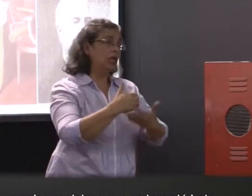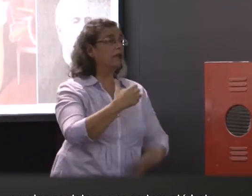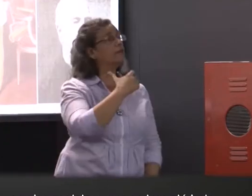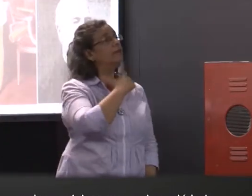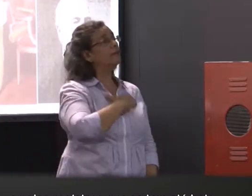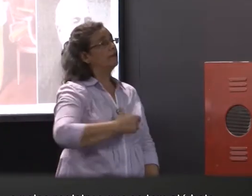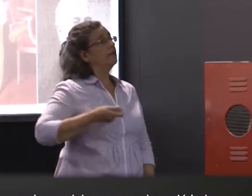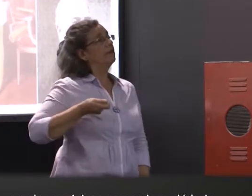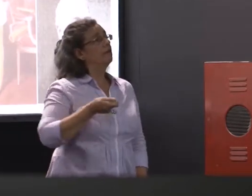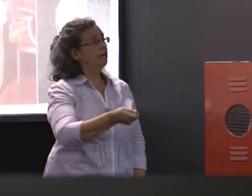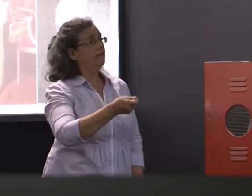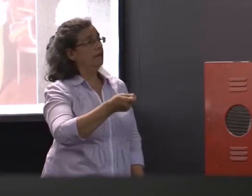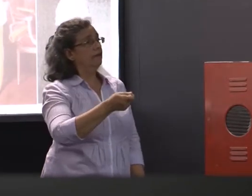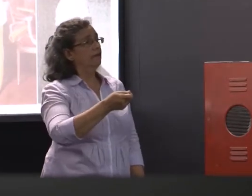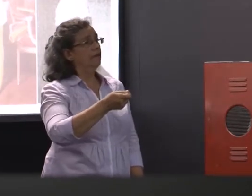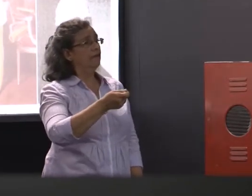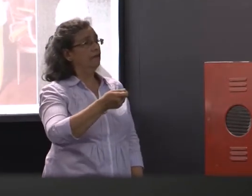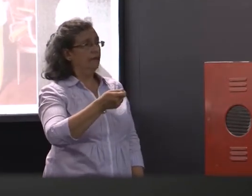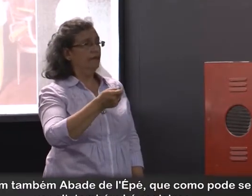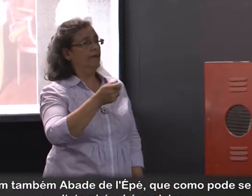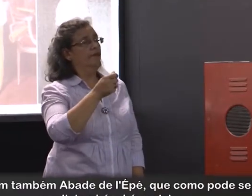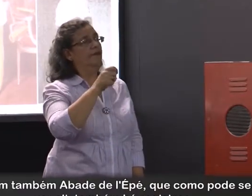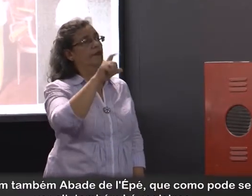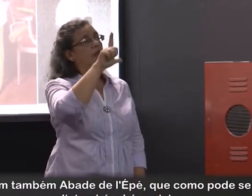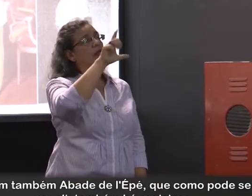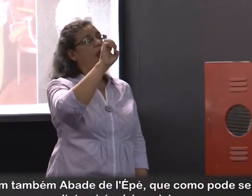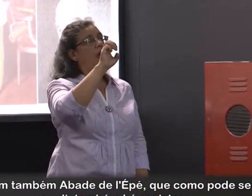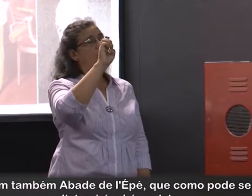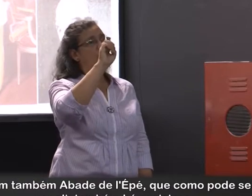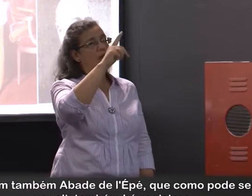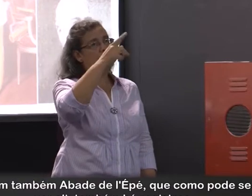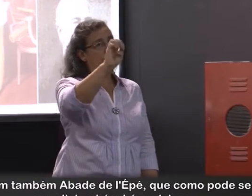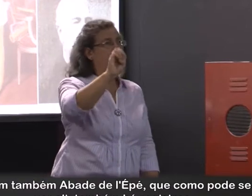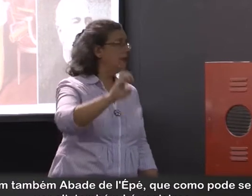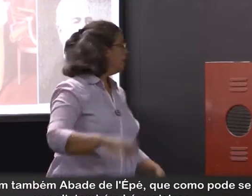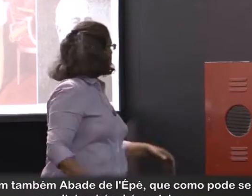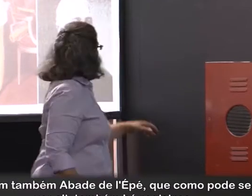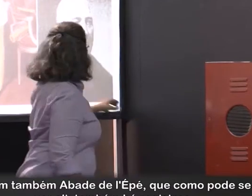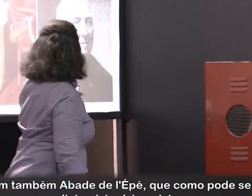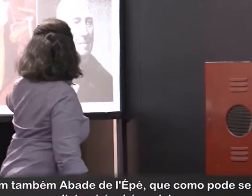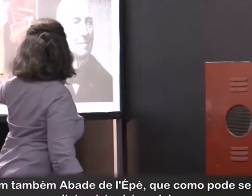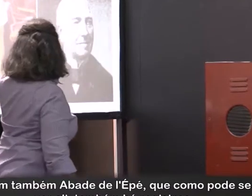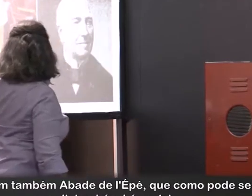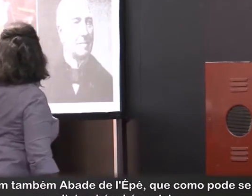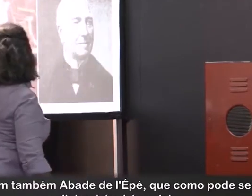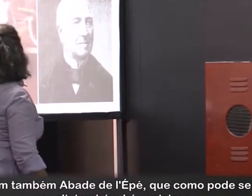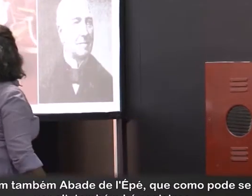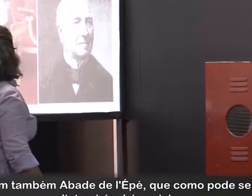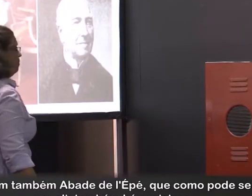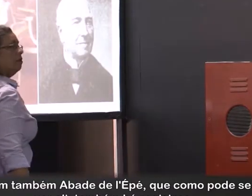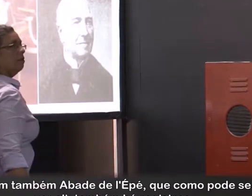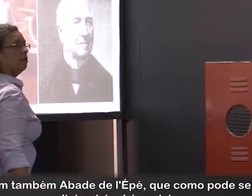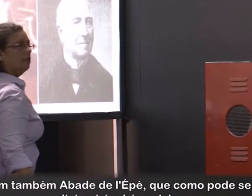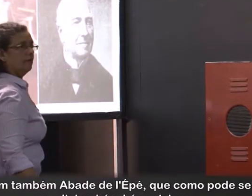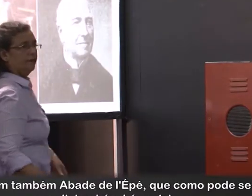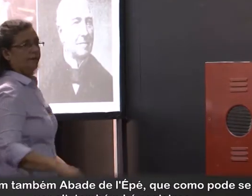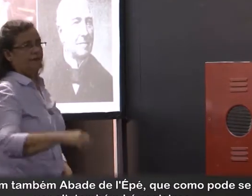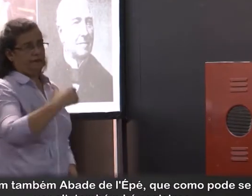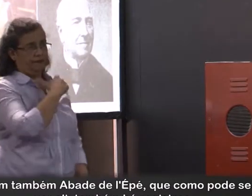até hoje, e tem também Abade Lepé, que como a gente pode ver ali, também